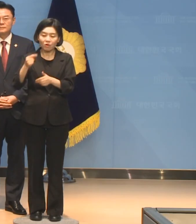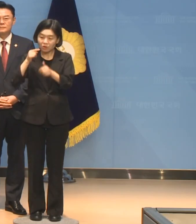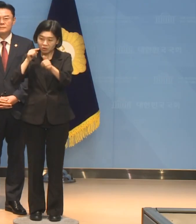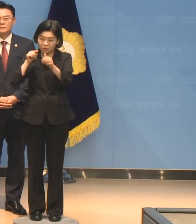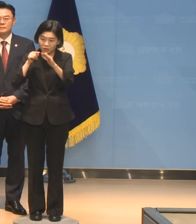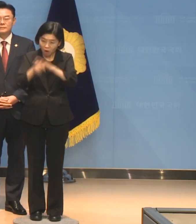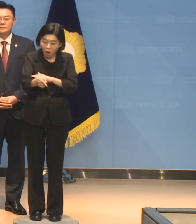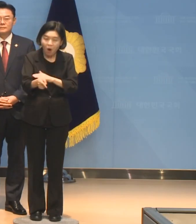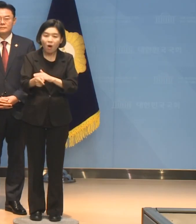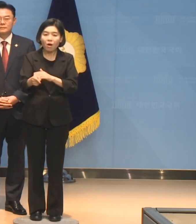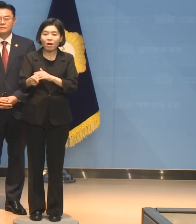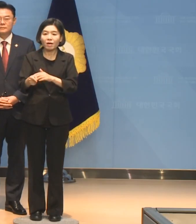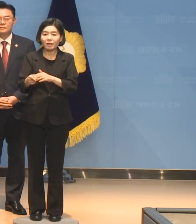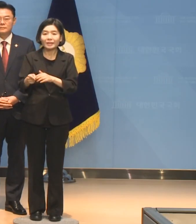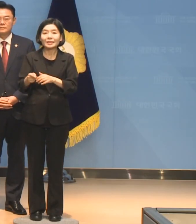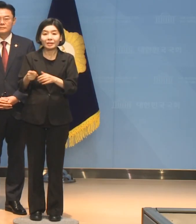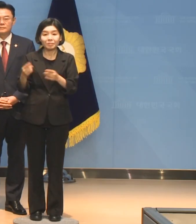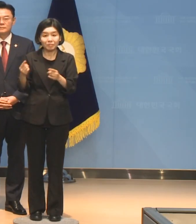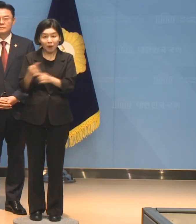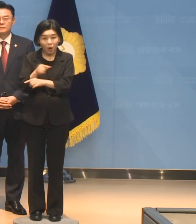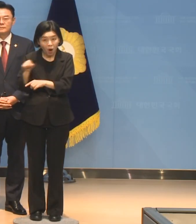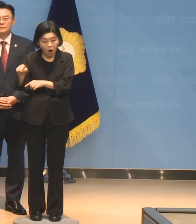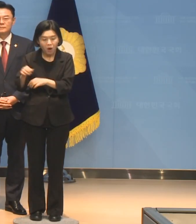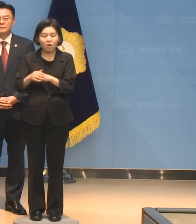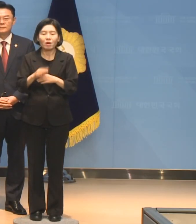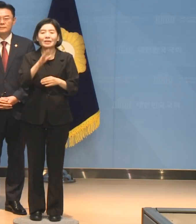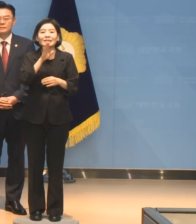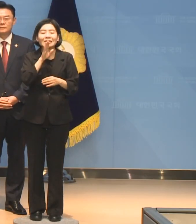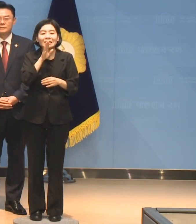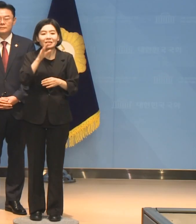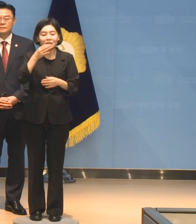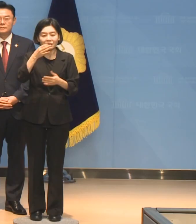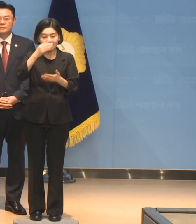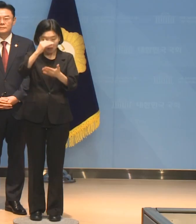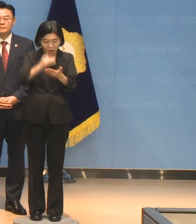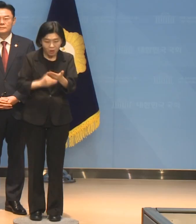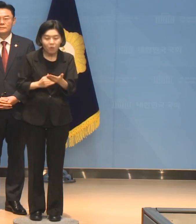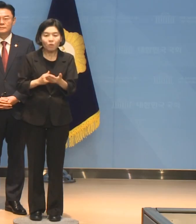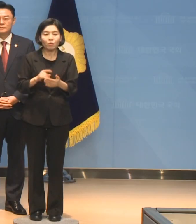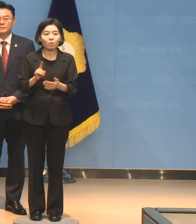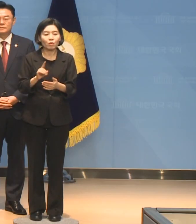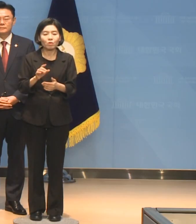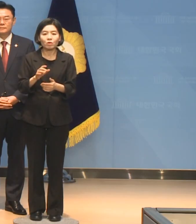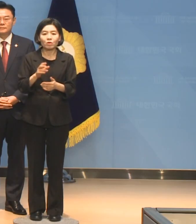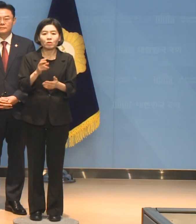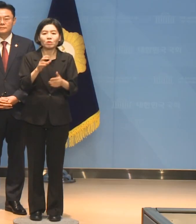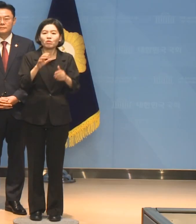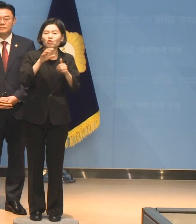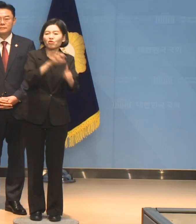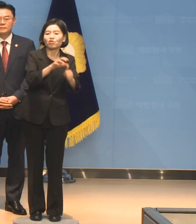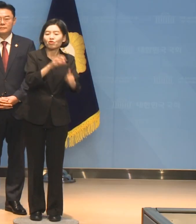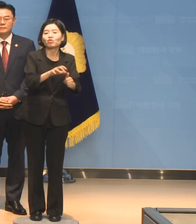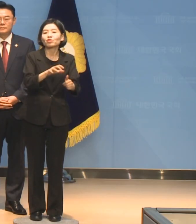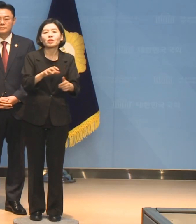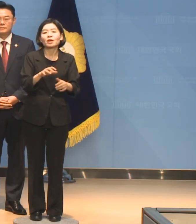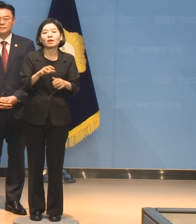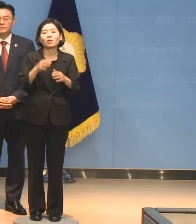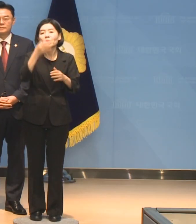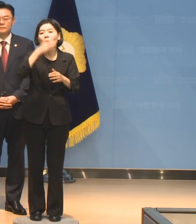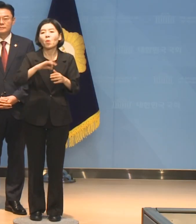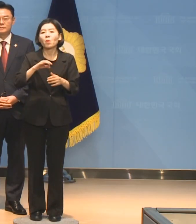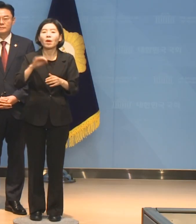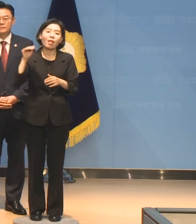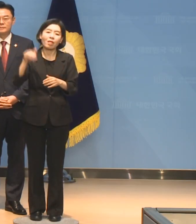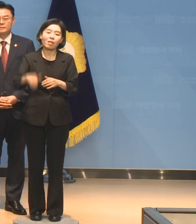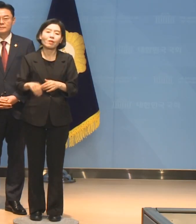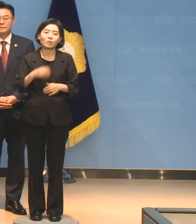경우에는 제도적으로 실질적으로 이 내용을 규제하는 실효성이 떨어진다는 지적이 관련 업계에서 있어